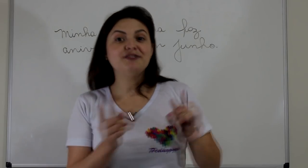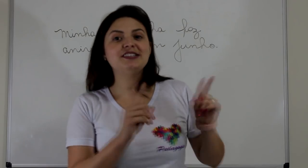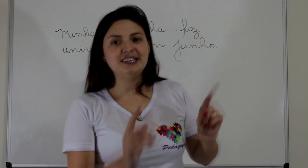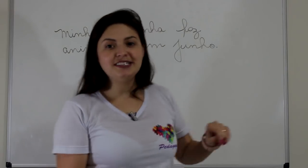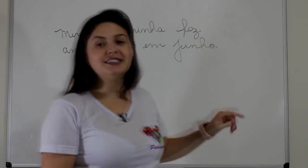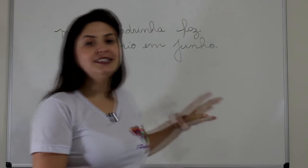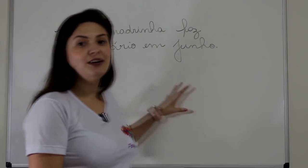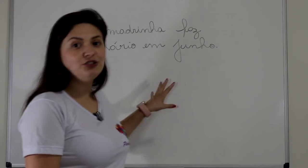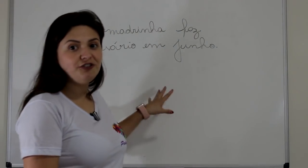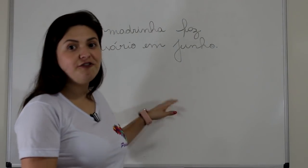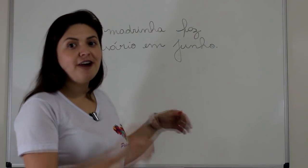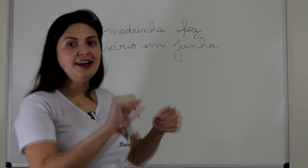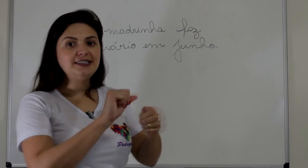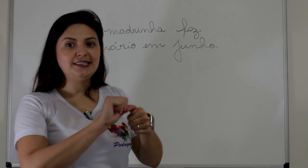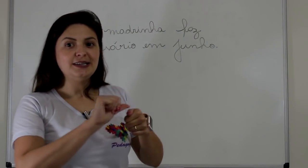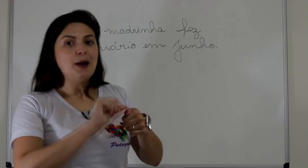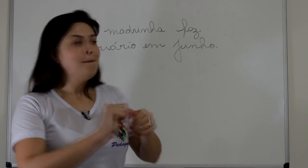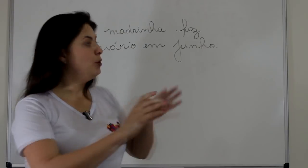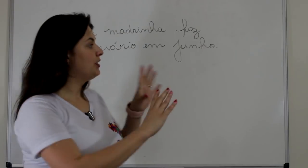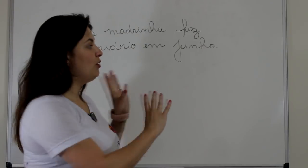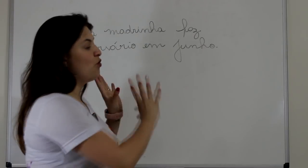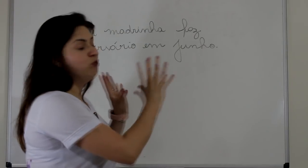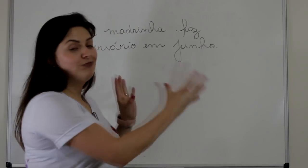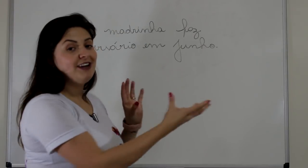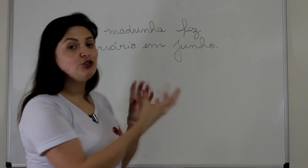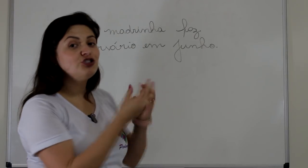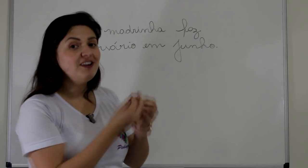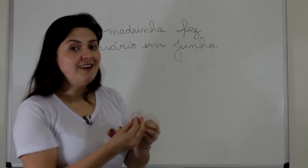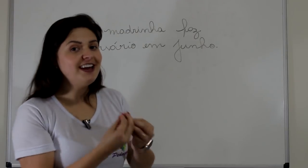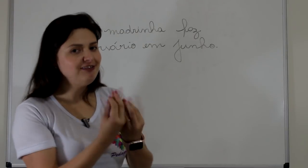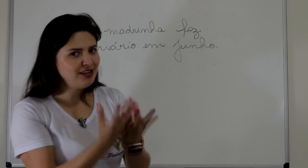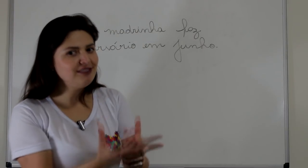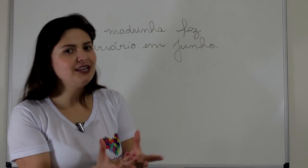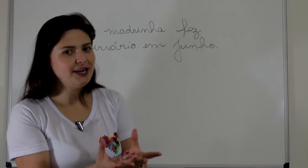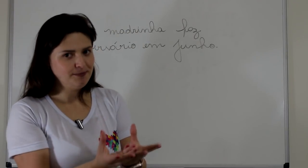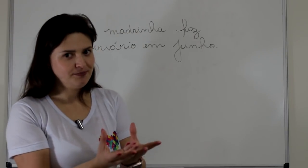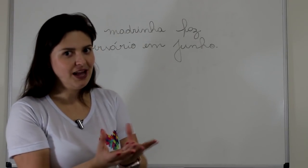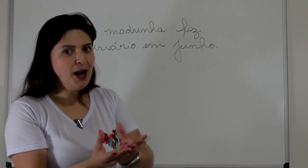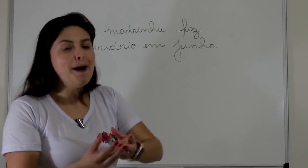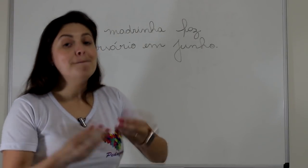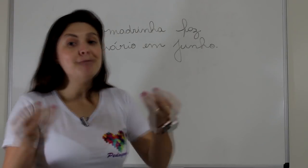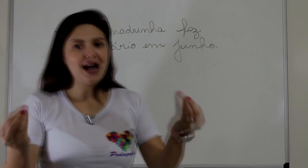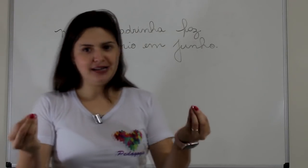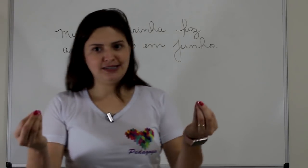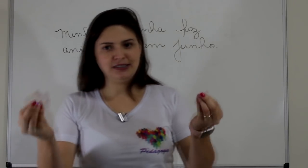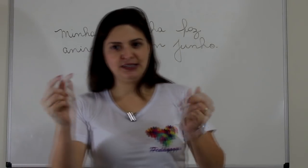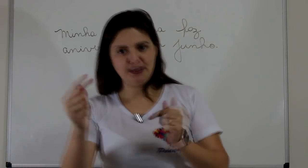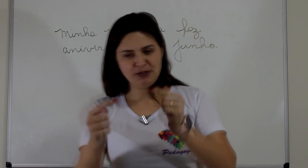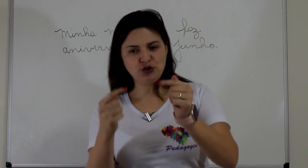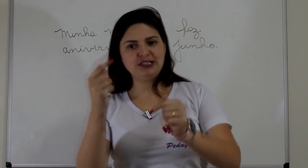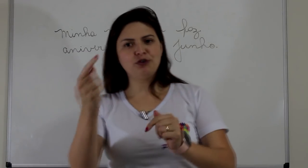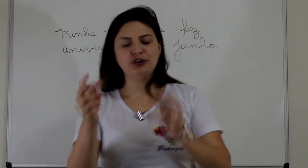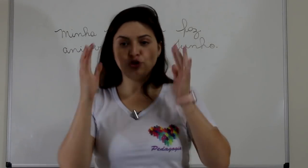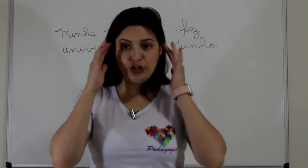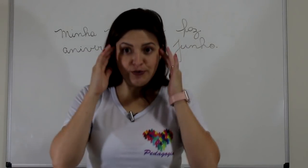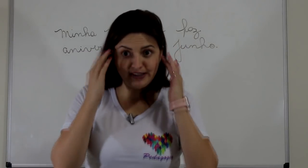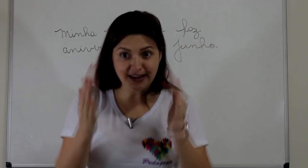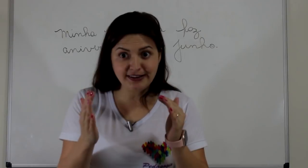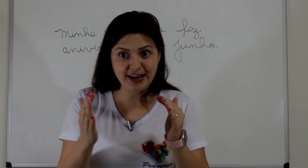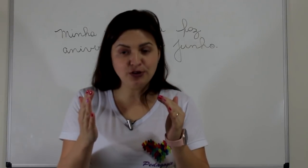fazer esse sinal de faz, porque o contexto já vai entender, tá? Mas, se a pessoa que você conversou não entendeu, de